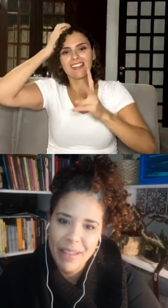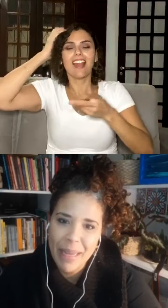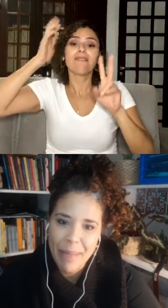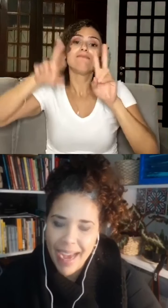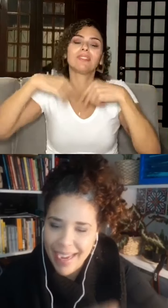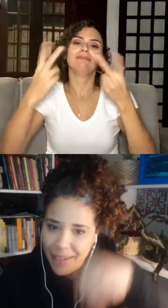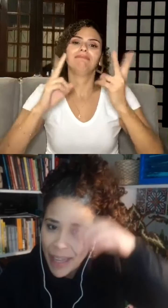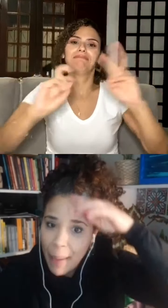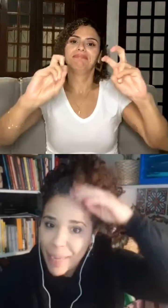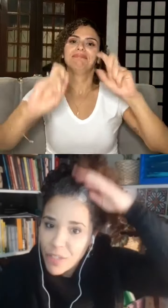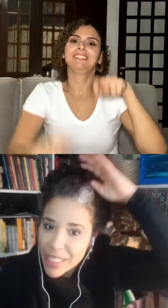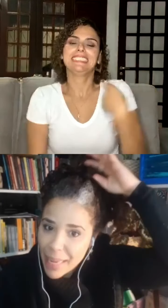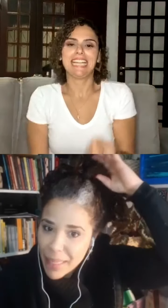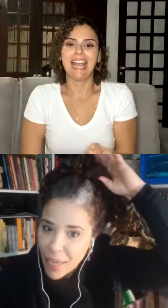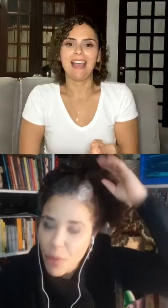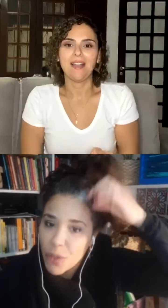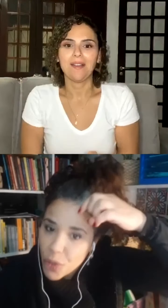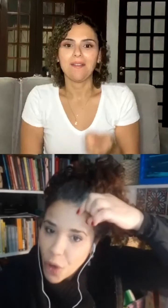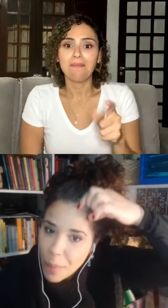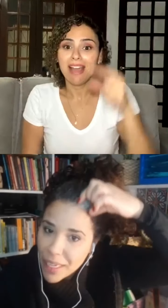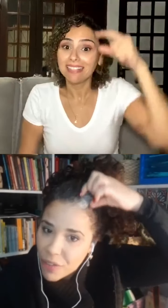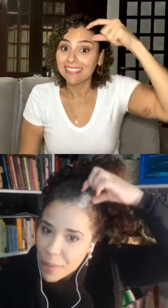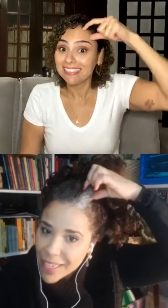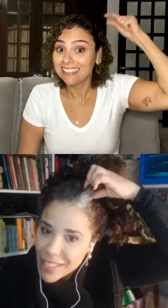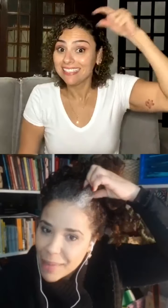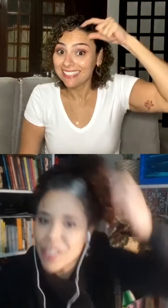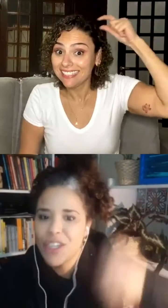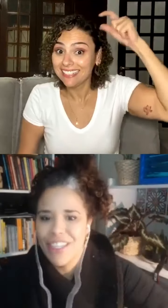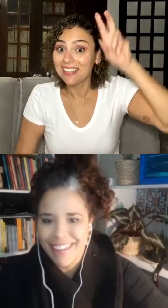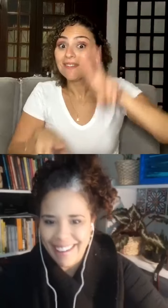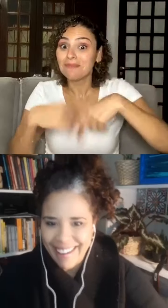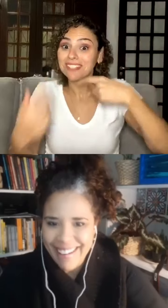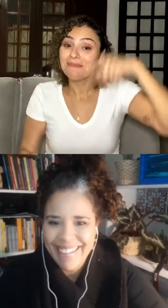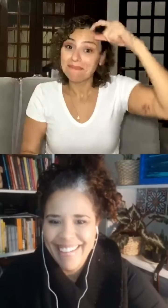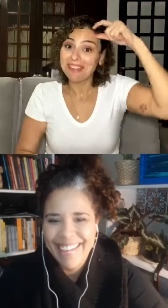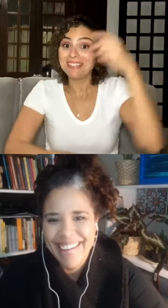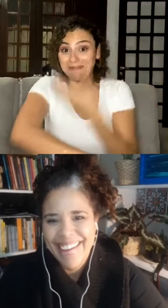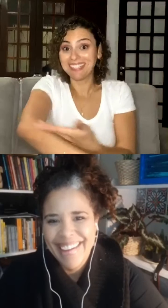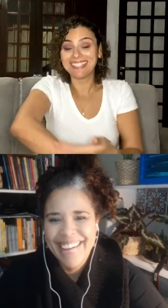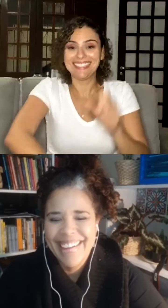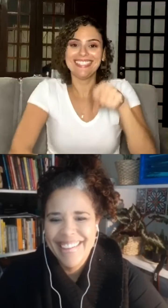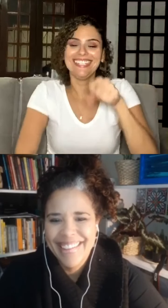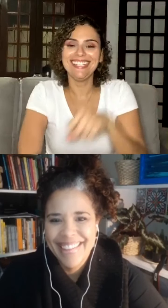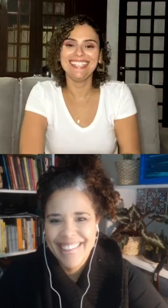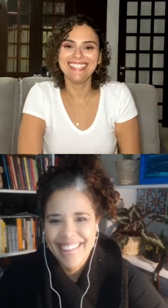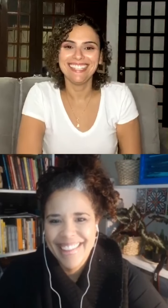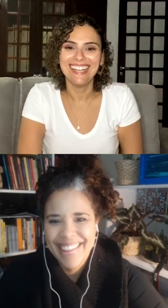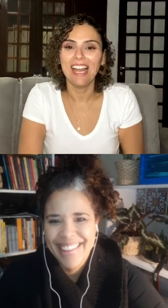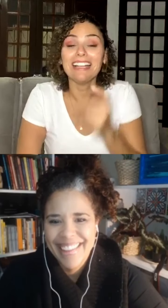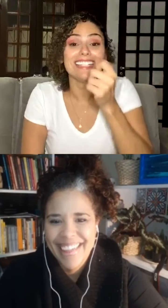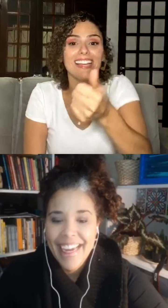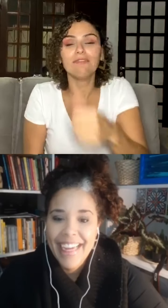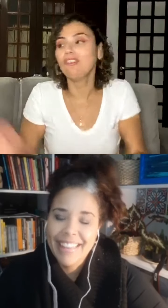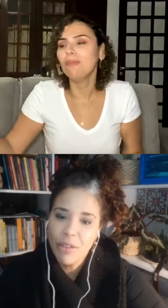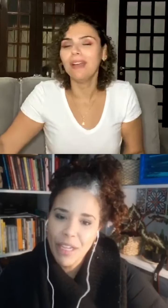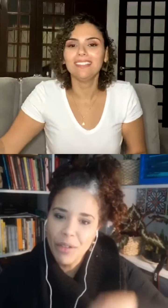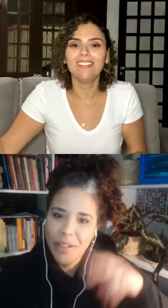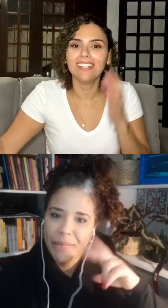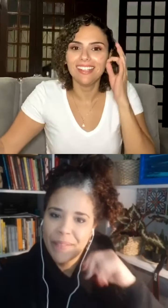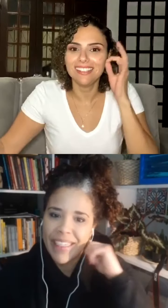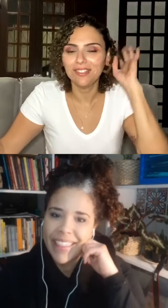essa marca. Mas você me deu um outro nome que foi por causa da mechinha, né? Sim. Assim que então Roberto, eu